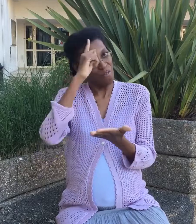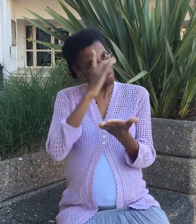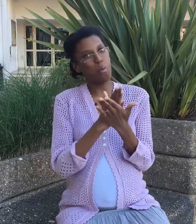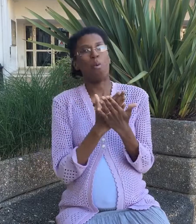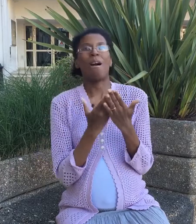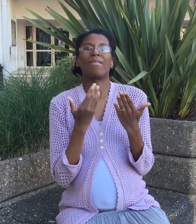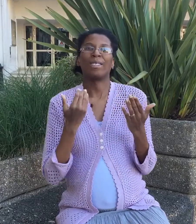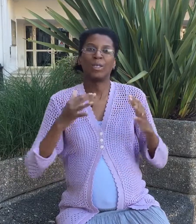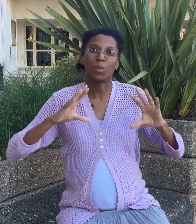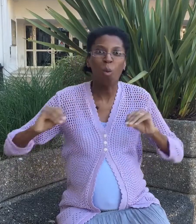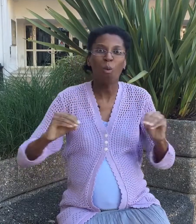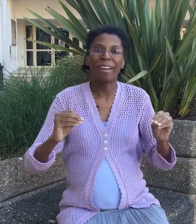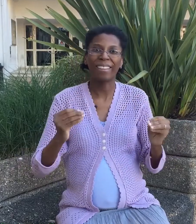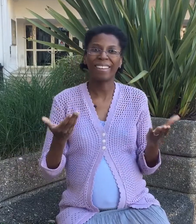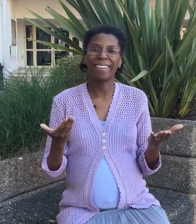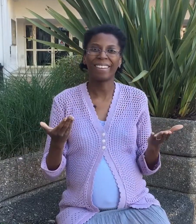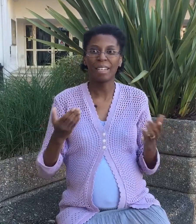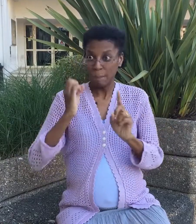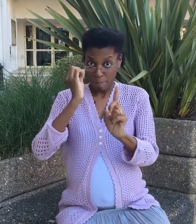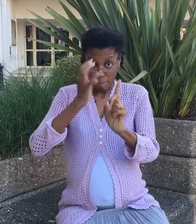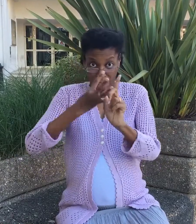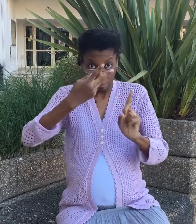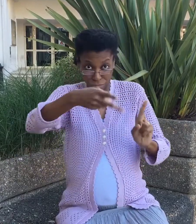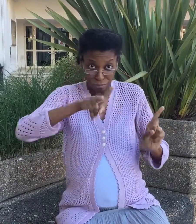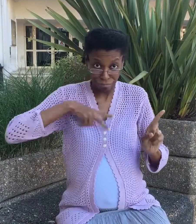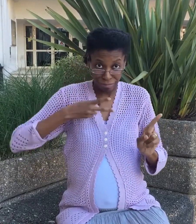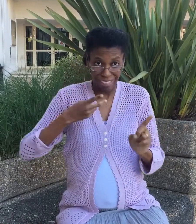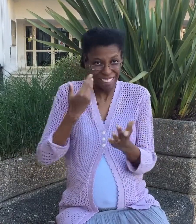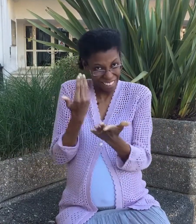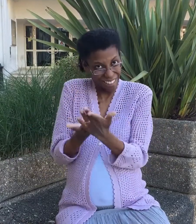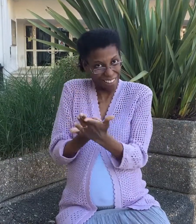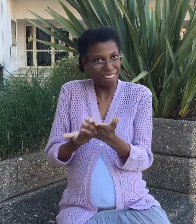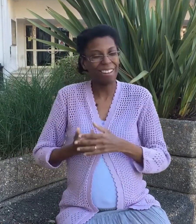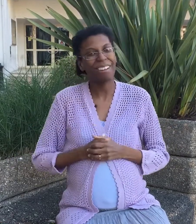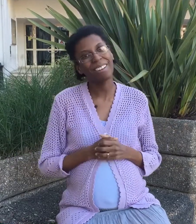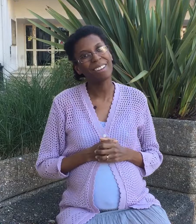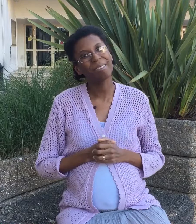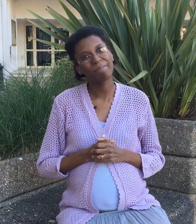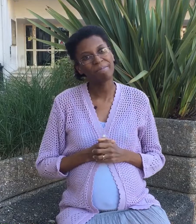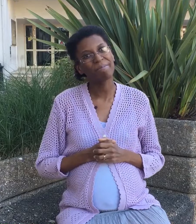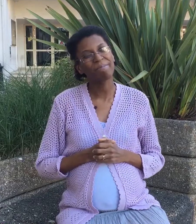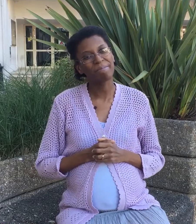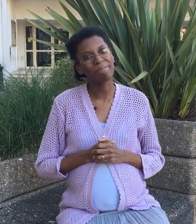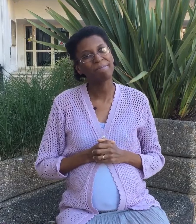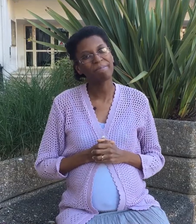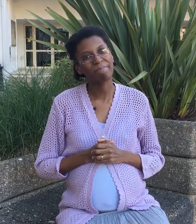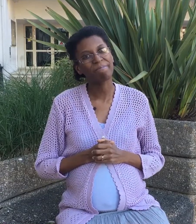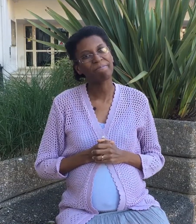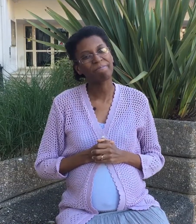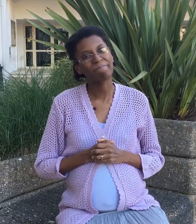Témoigner concrètement sa foi. Ceci est notre mission également.